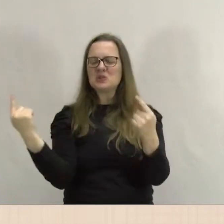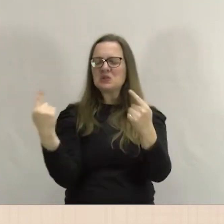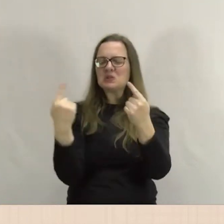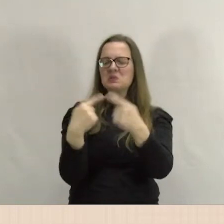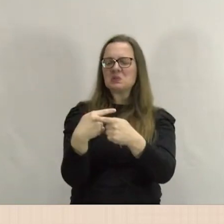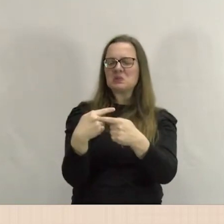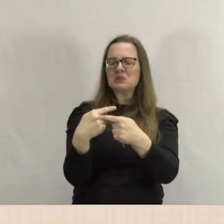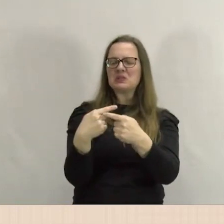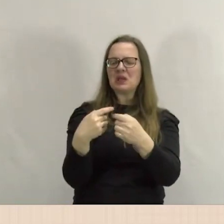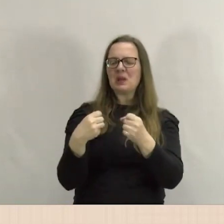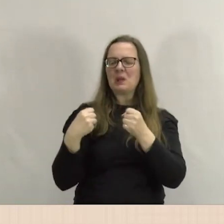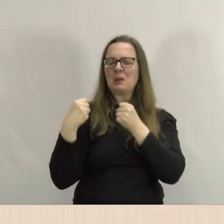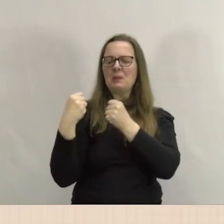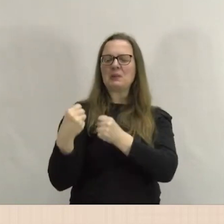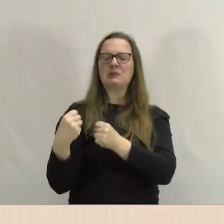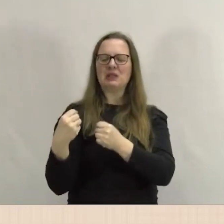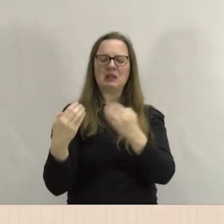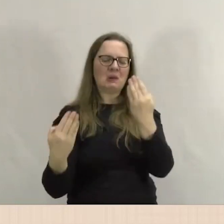poder.